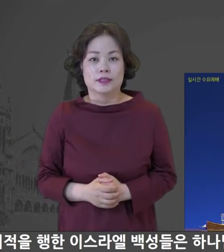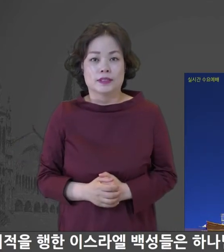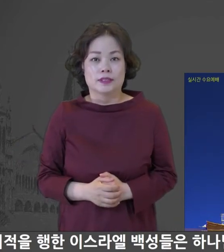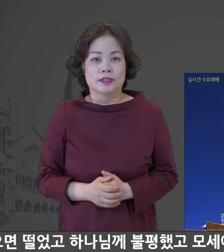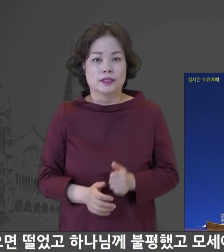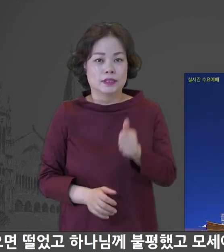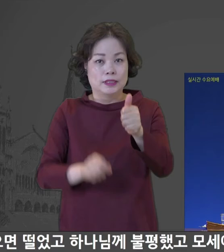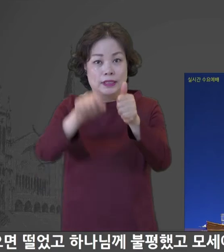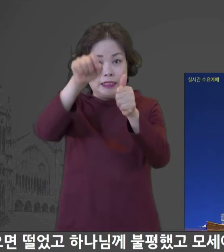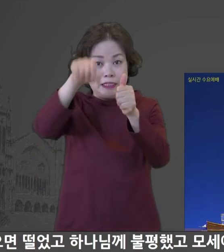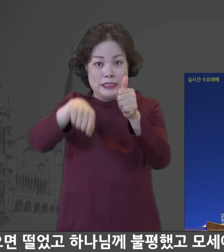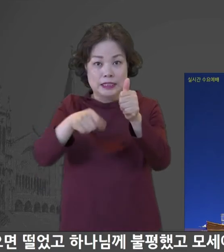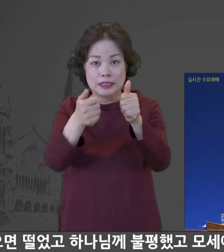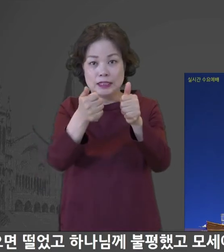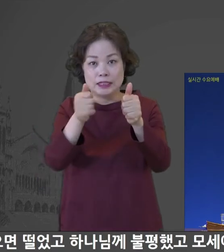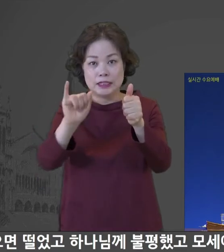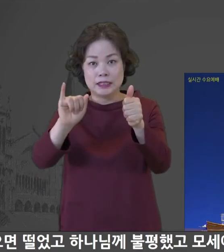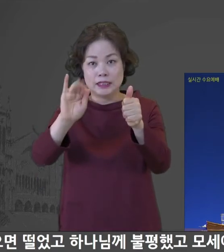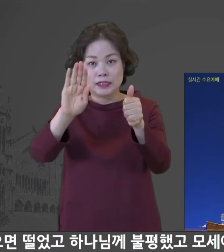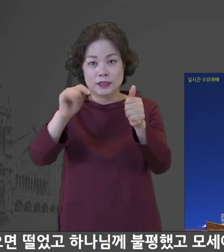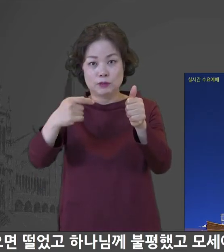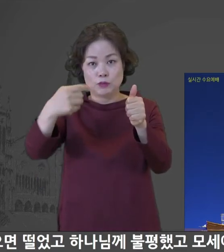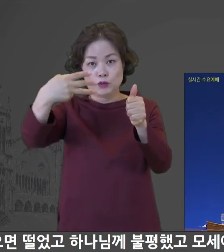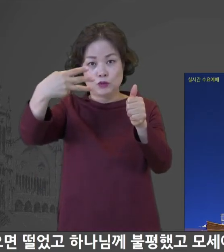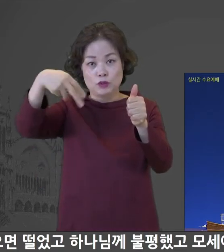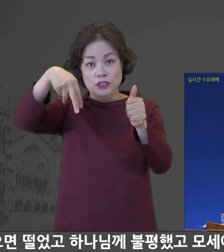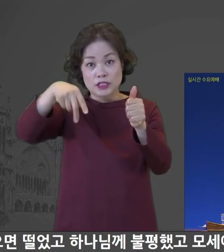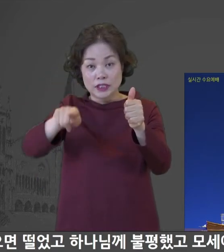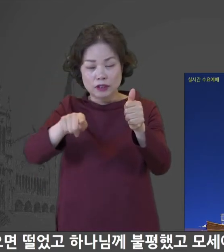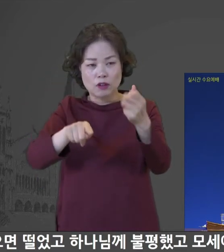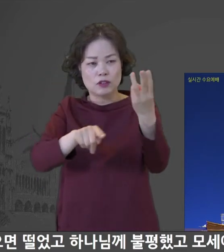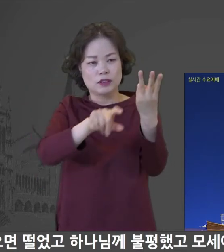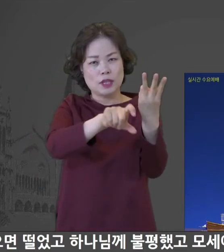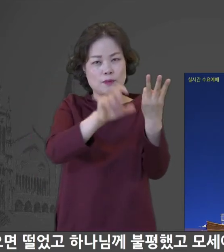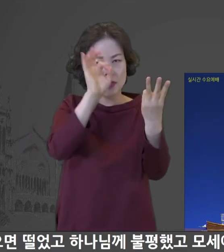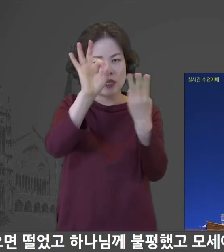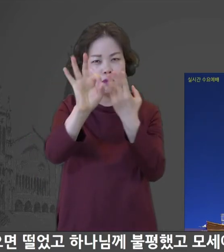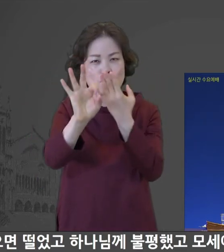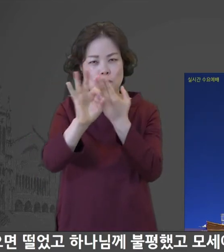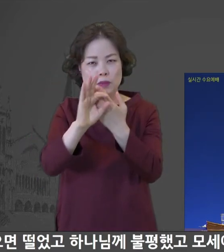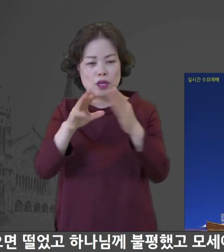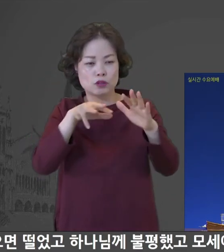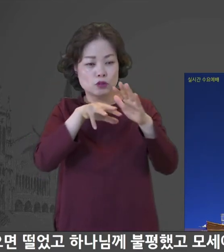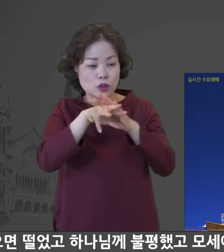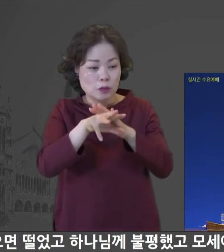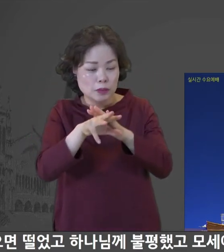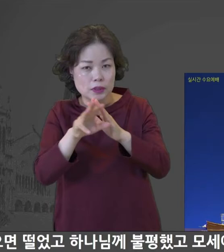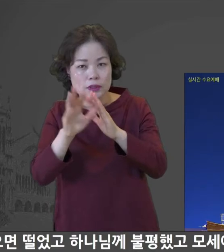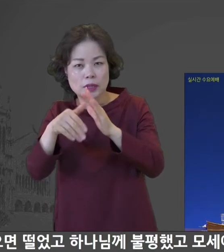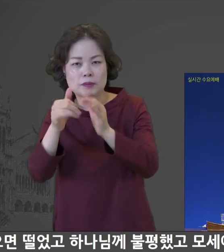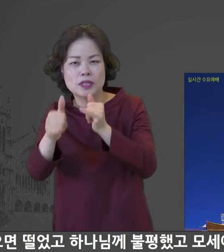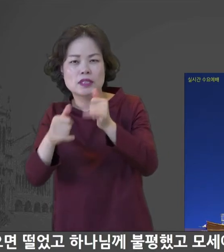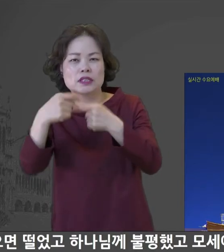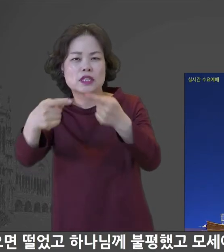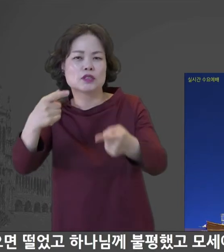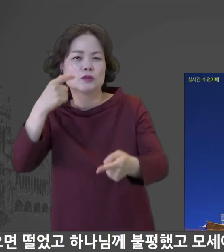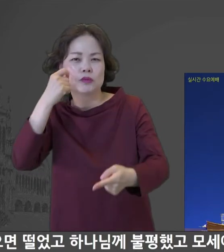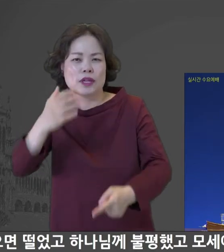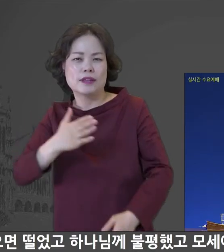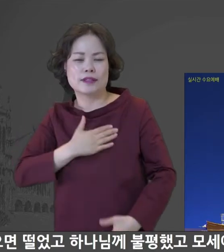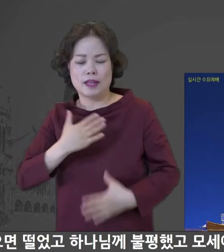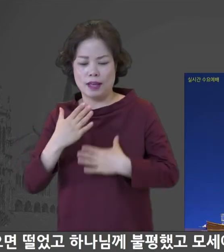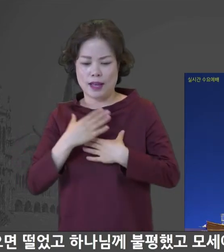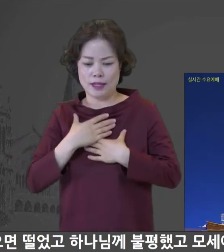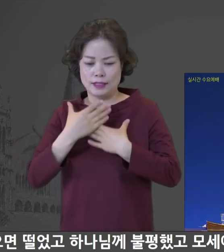히브리서 3장을 보면 출애굽 세대들이 가나안에 들어가지 못한 것을 어떻게 얘기하냐면 내